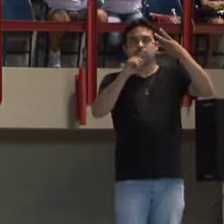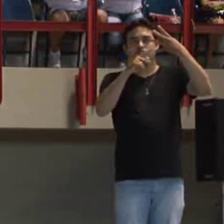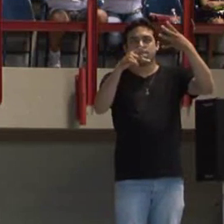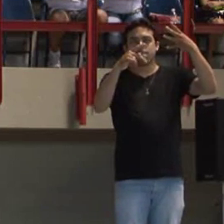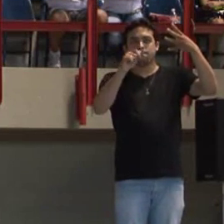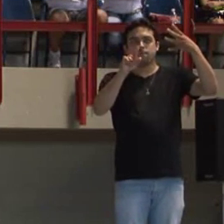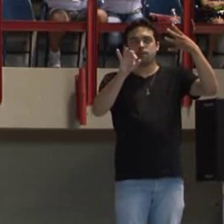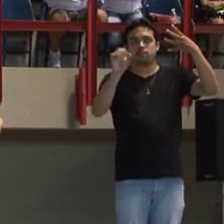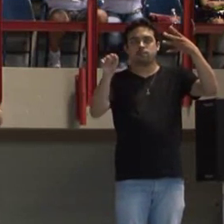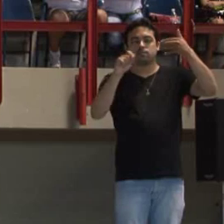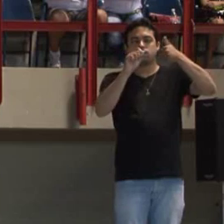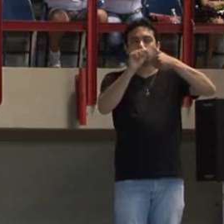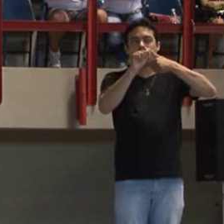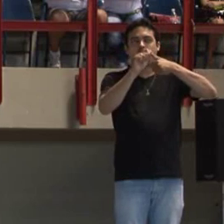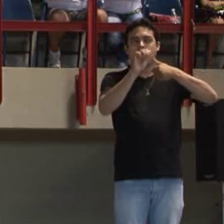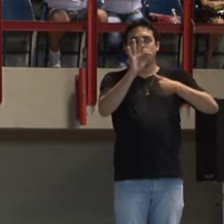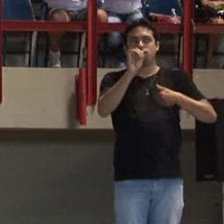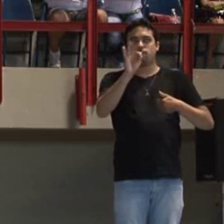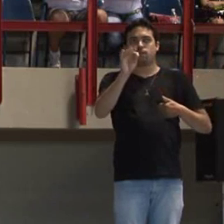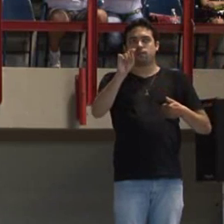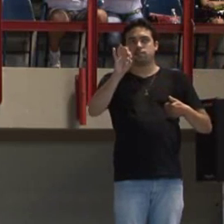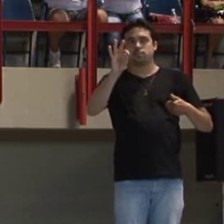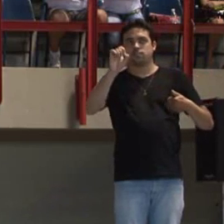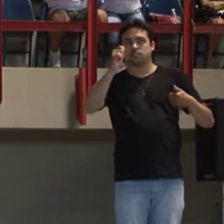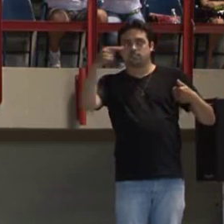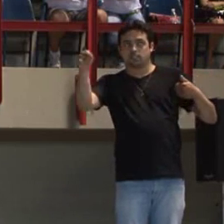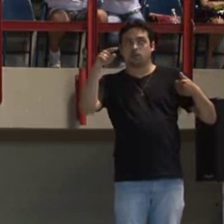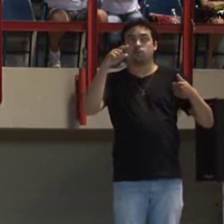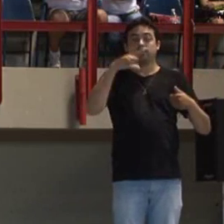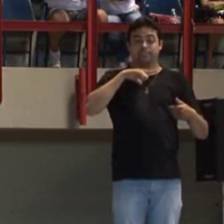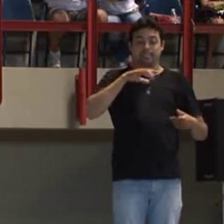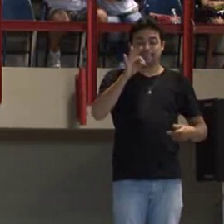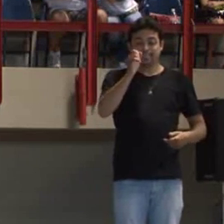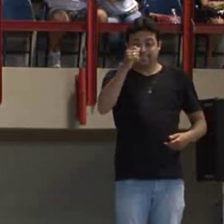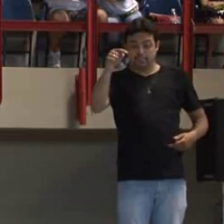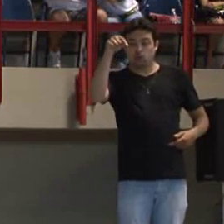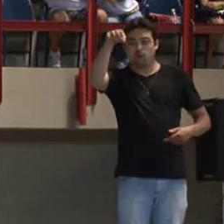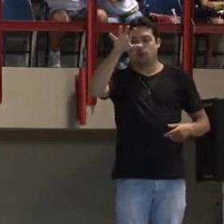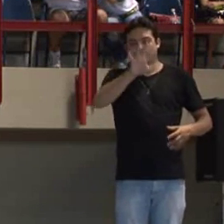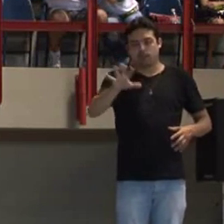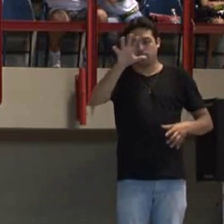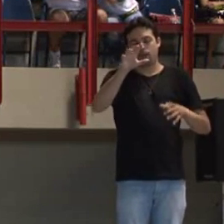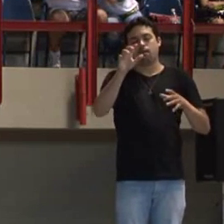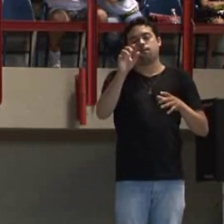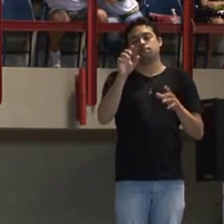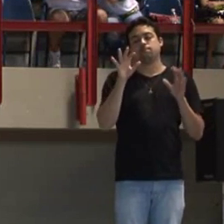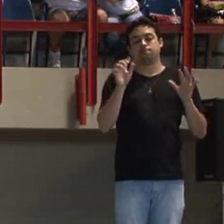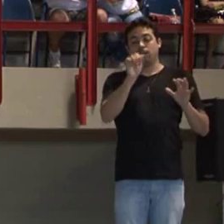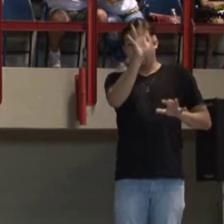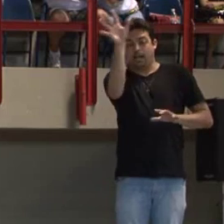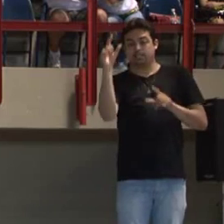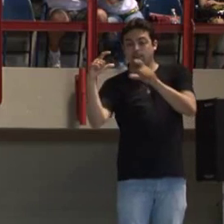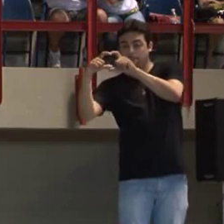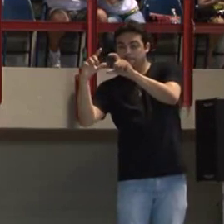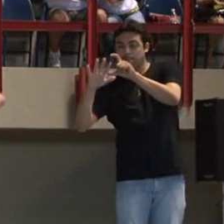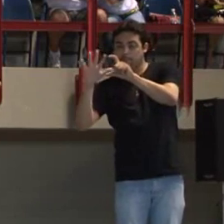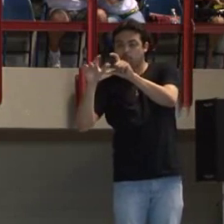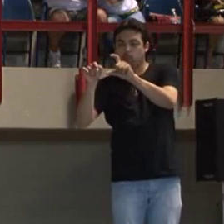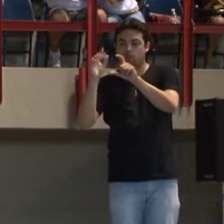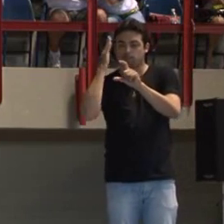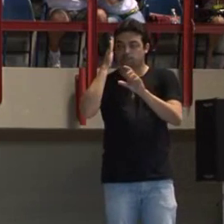Paquistão, Afeganistão. Onde tu estão? É porque eles estão ali na Ásia Menor. Tá certo?